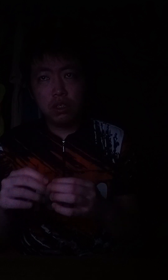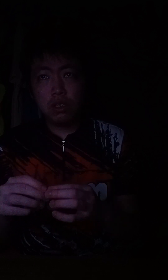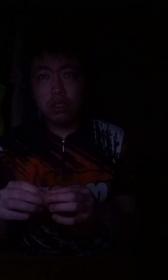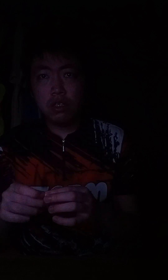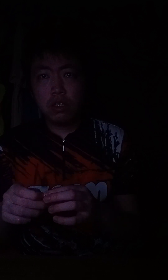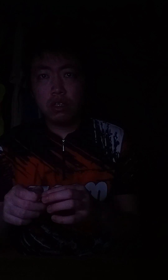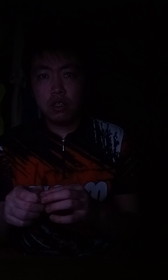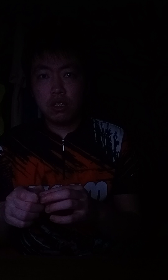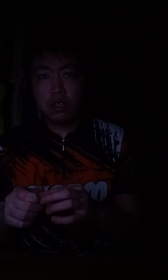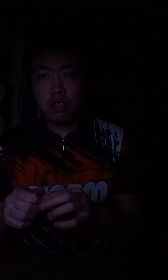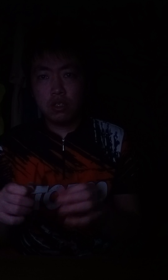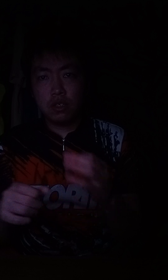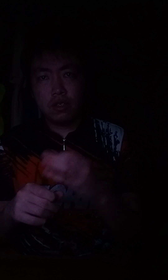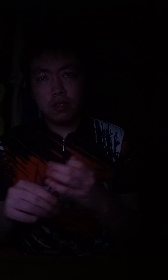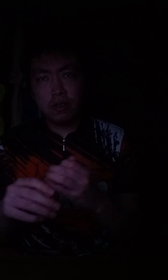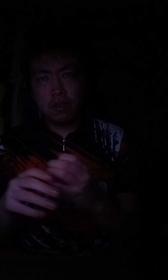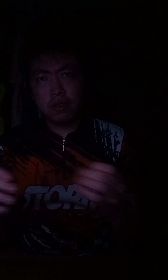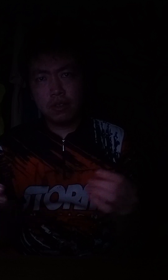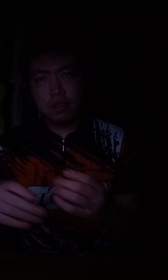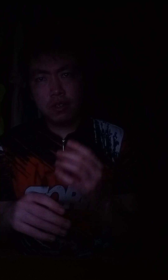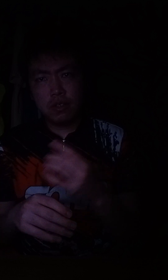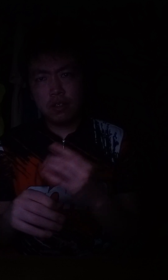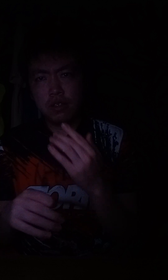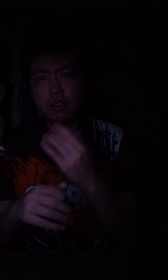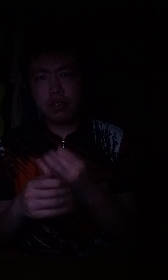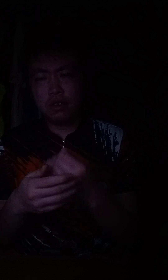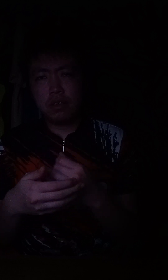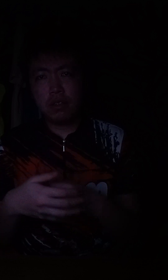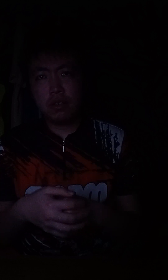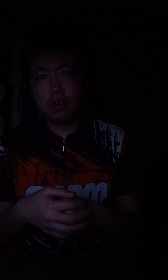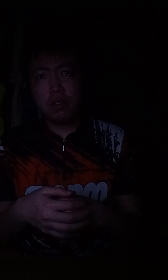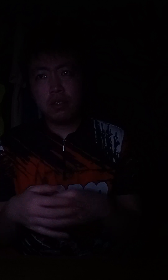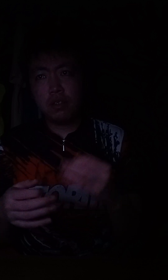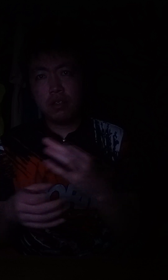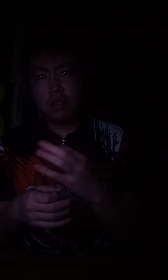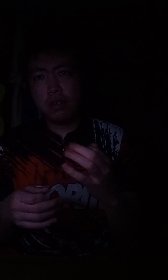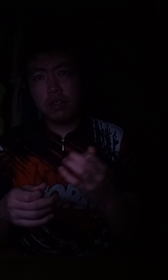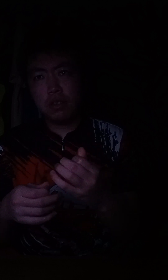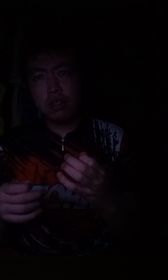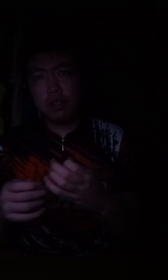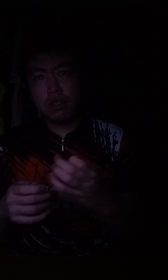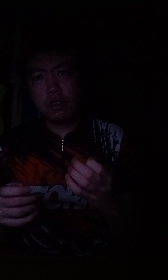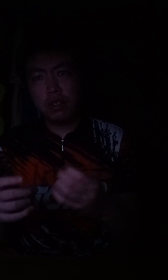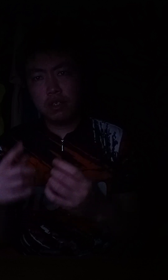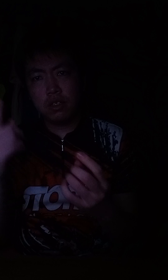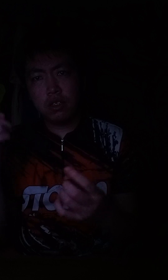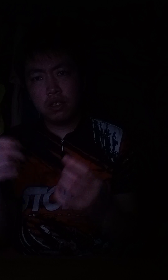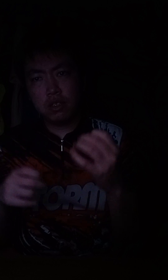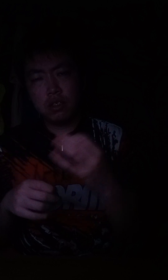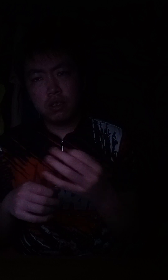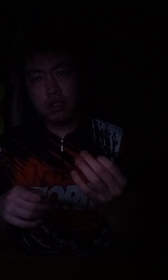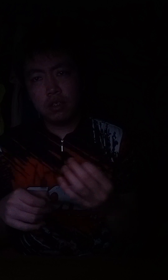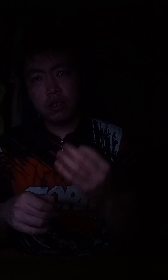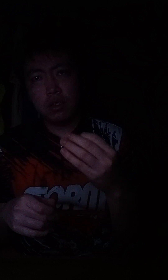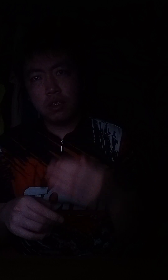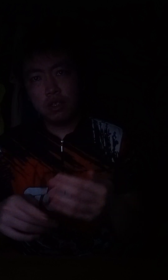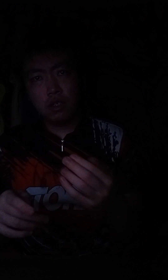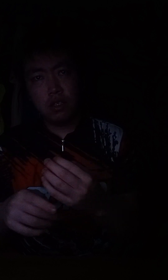촬영을 막기 위해 틈에 기준을 만든다는 거죠. 일반적으로 휴대전화 두께가 보통 7mm 이상이고 물 빠짐 등을